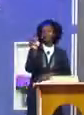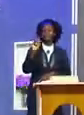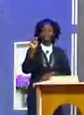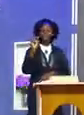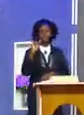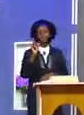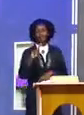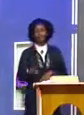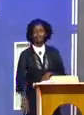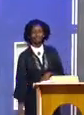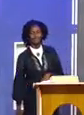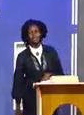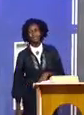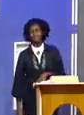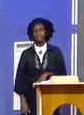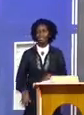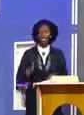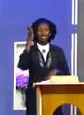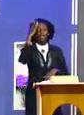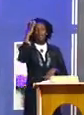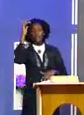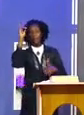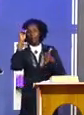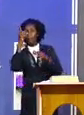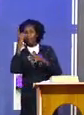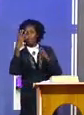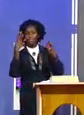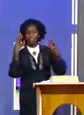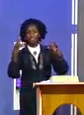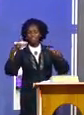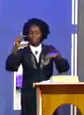kwera vite kati manya manya manya manya